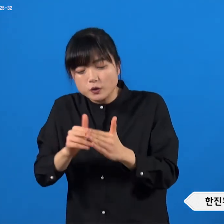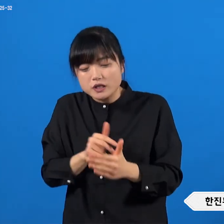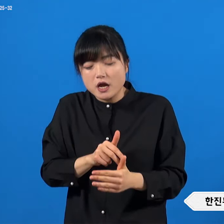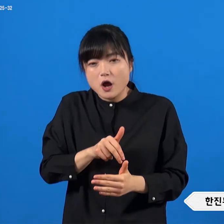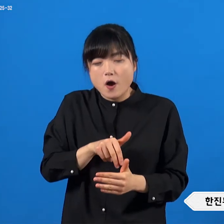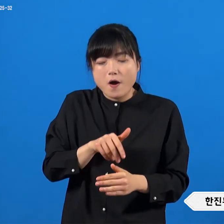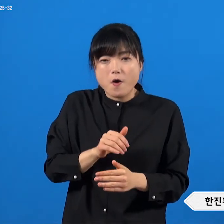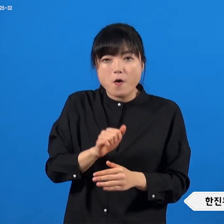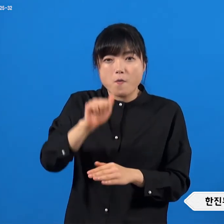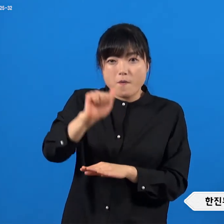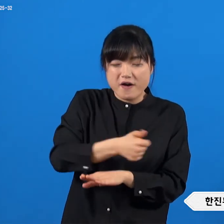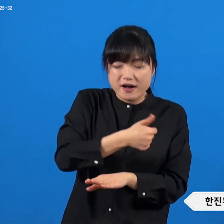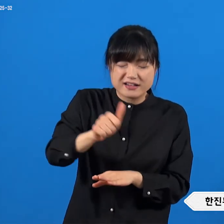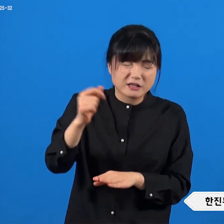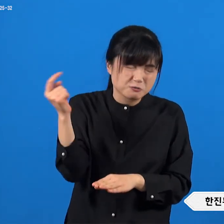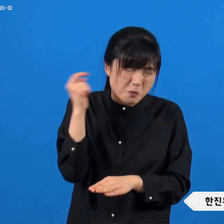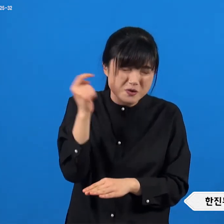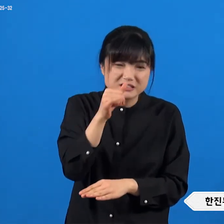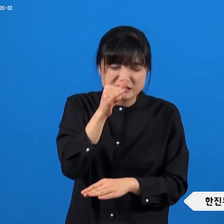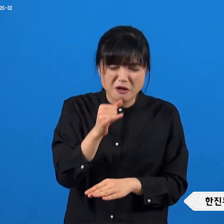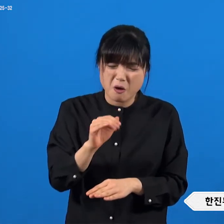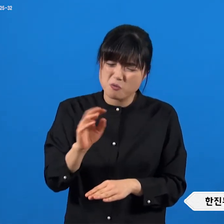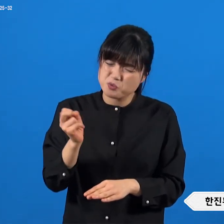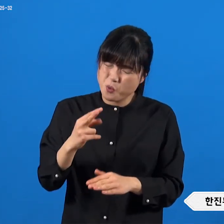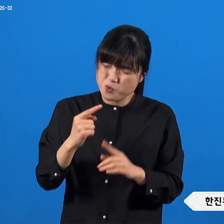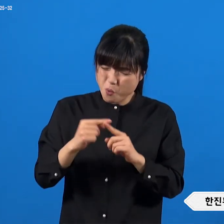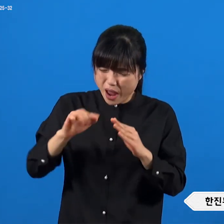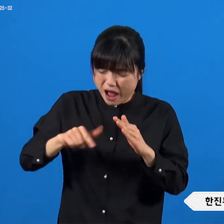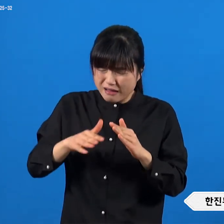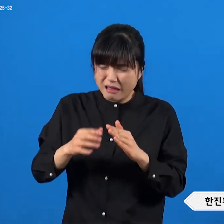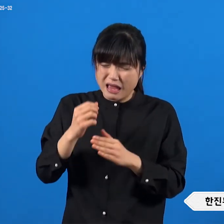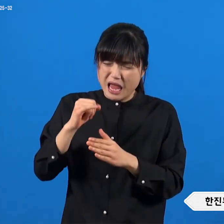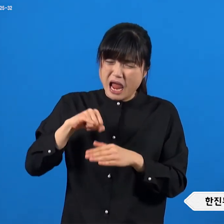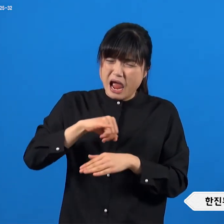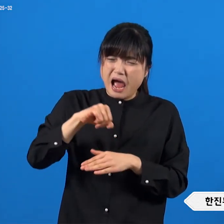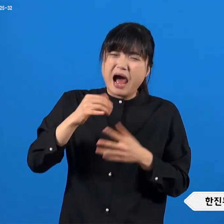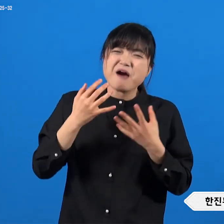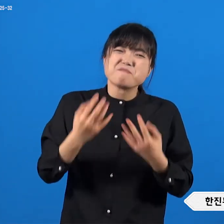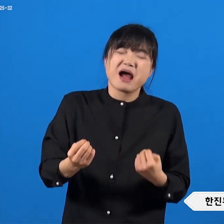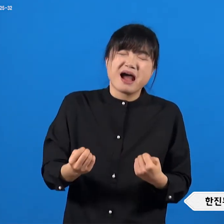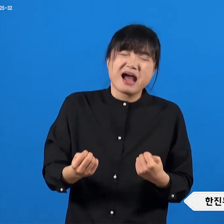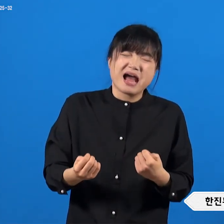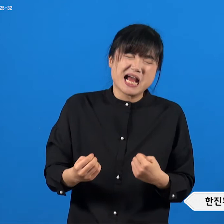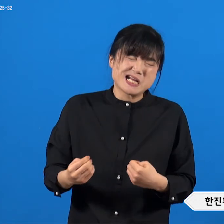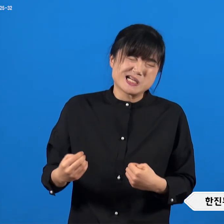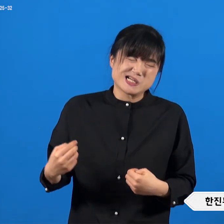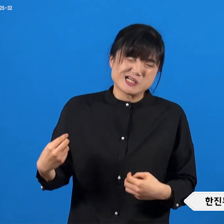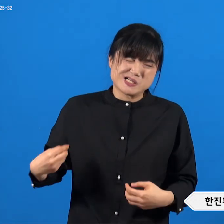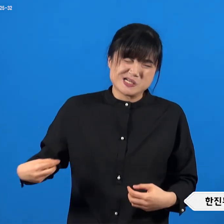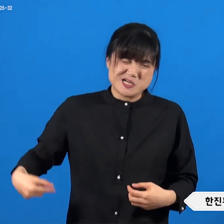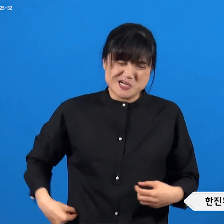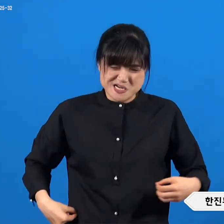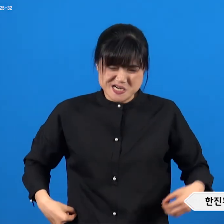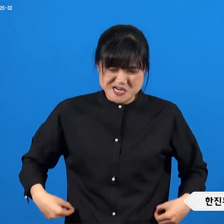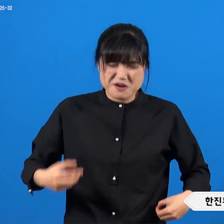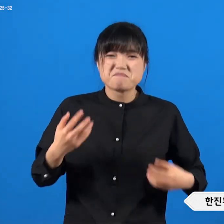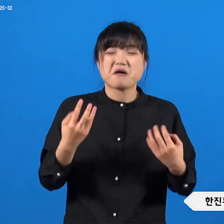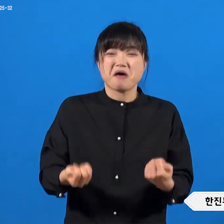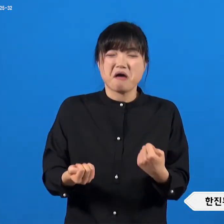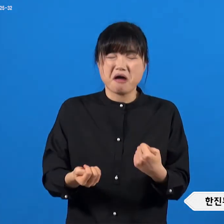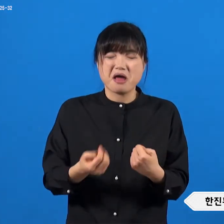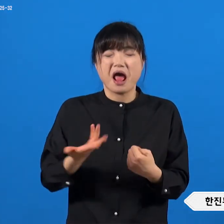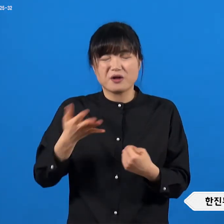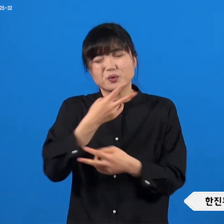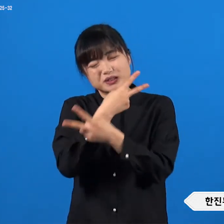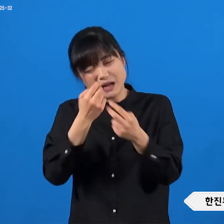삐그덕 삐그덕 소리가 나고, 그리고 빈대인지 벼룩인지 벌레는 또 왜 그렇게 많은지, 그래도 뭐 잘